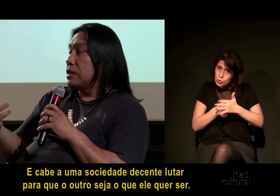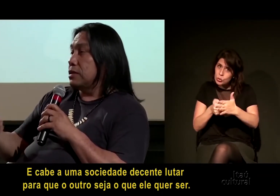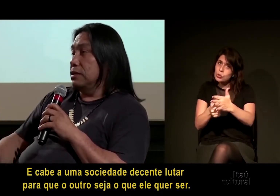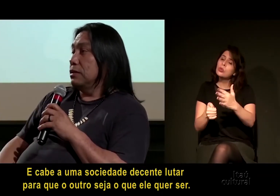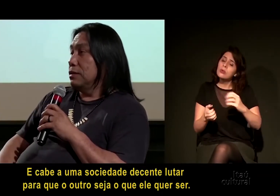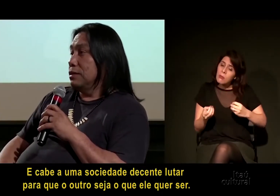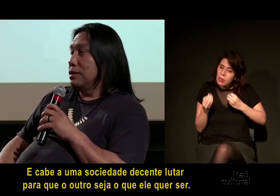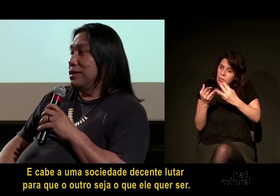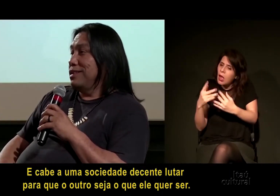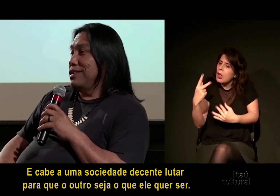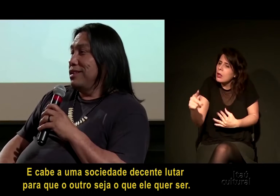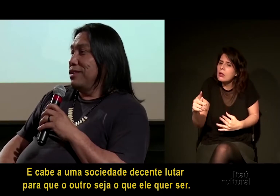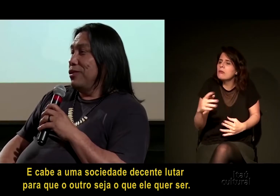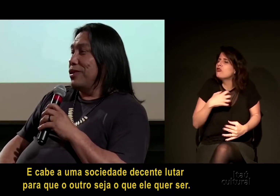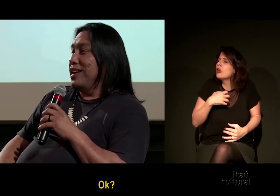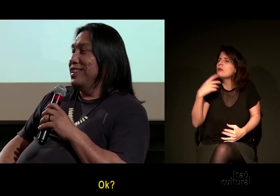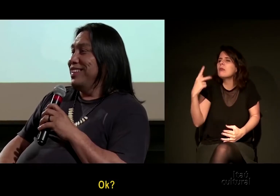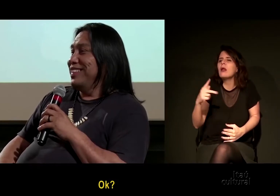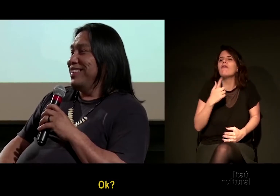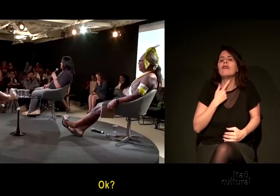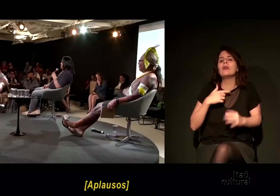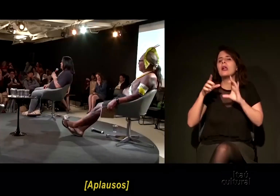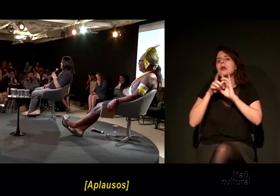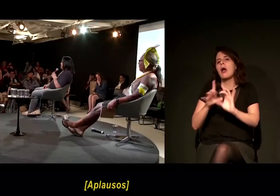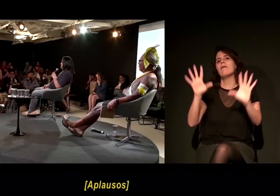ser. Ok?